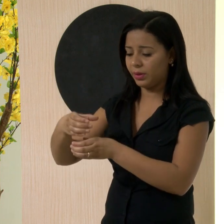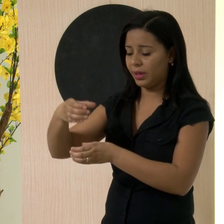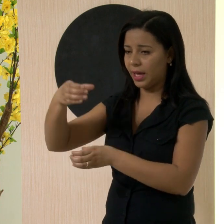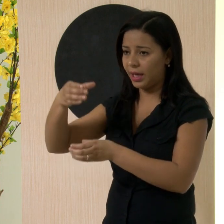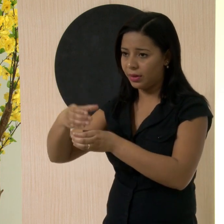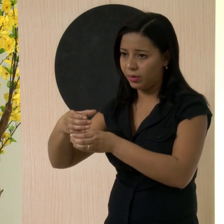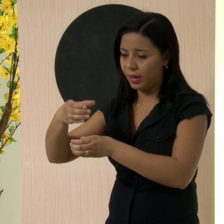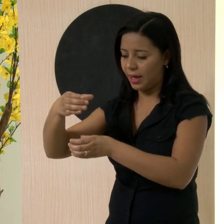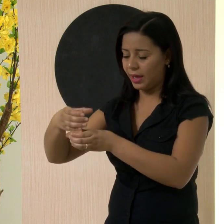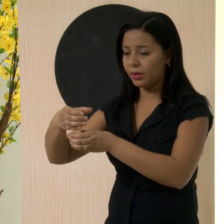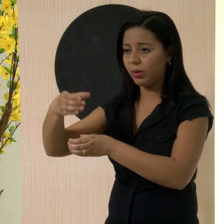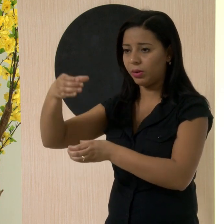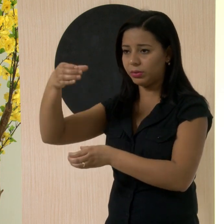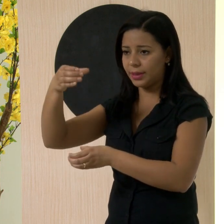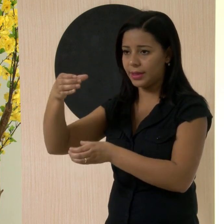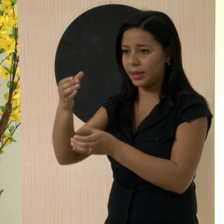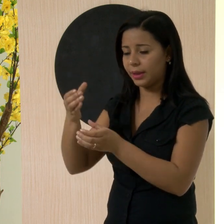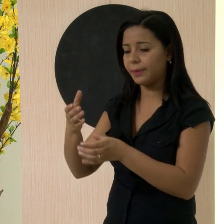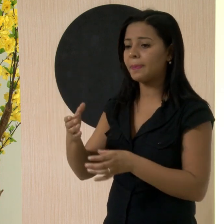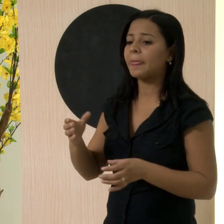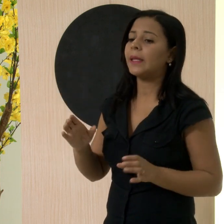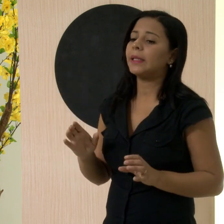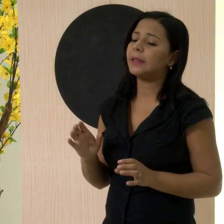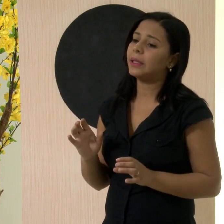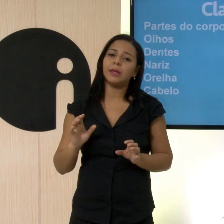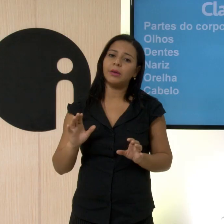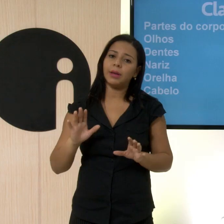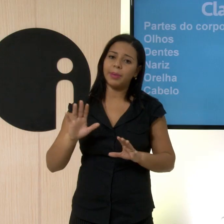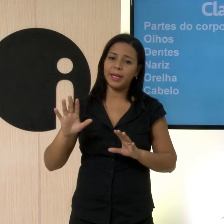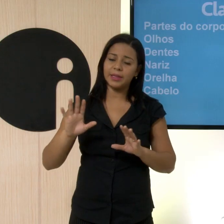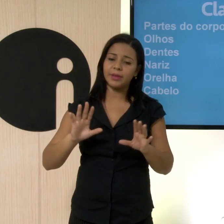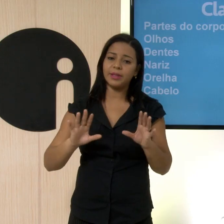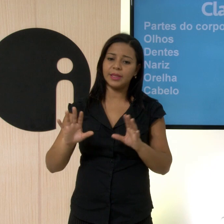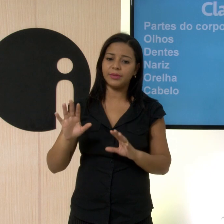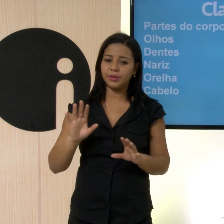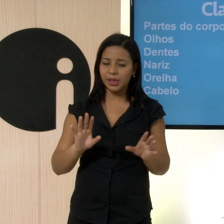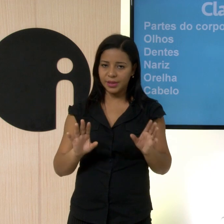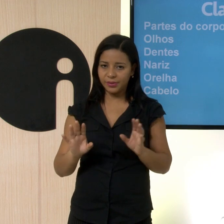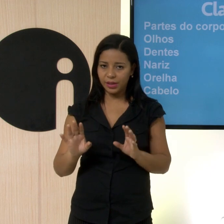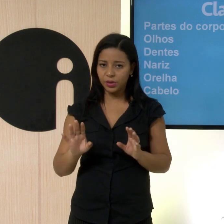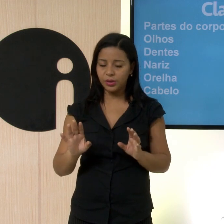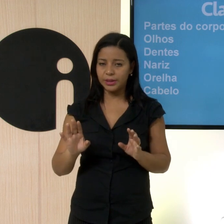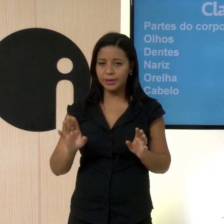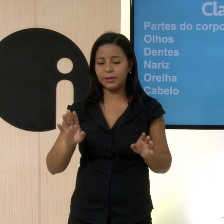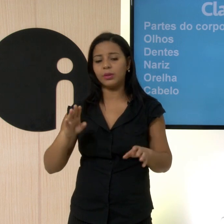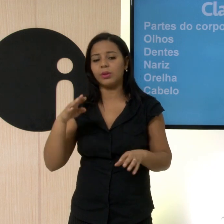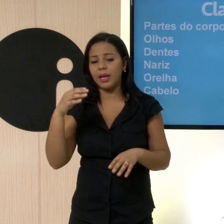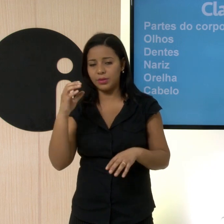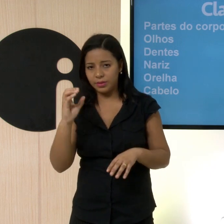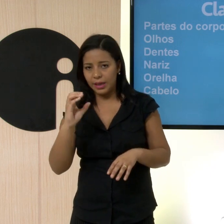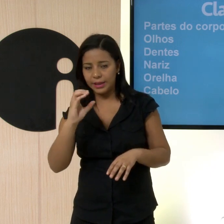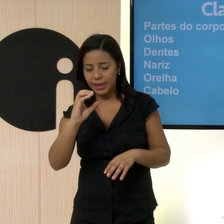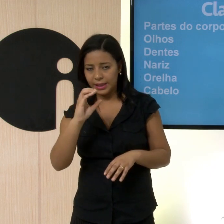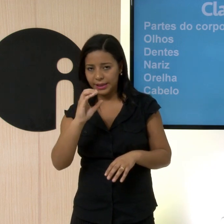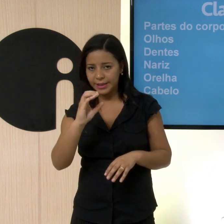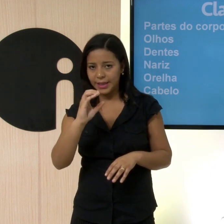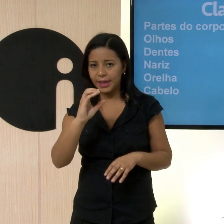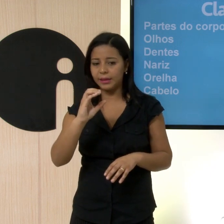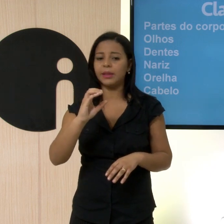que é redondo, assim. Então, para isso que vai servir os classificadores. No caso da letra C.